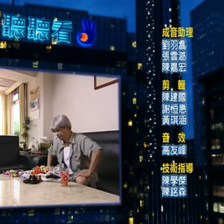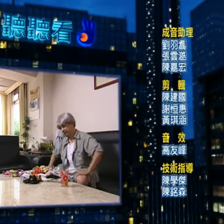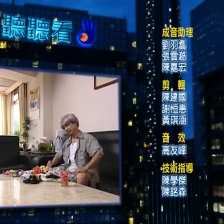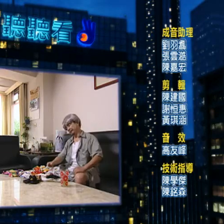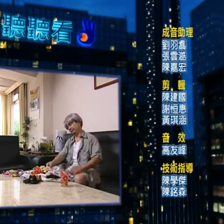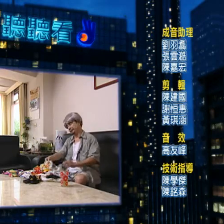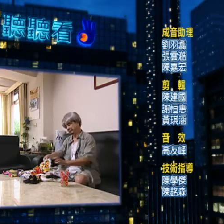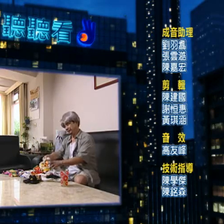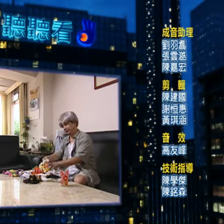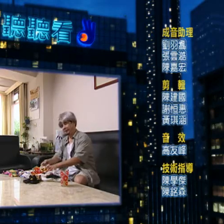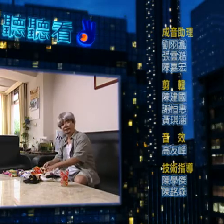哈哈